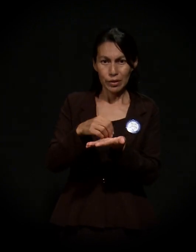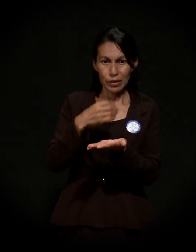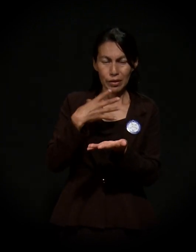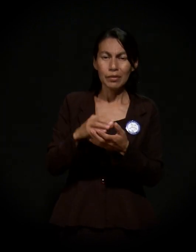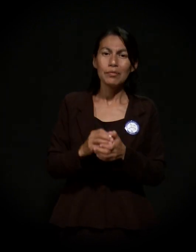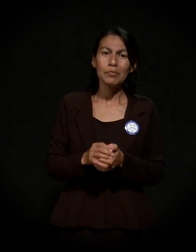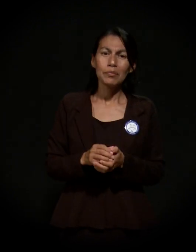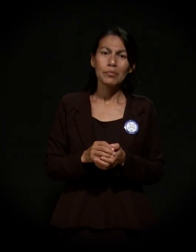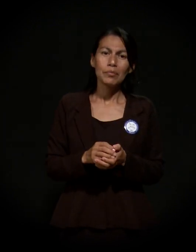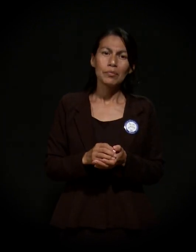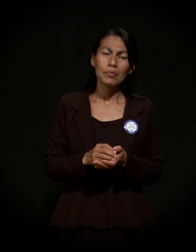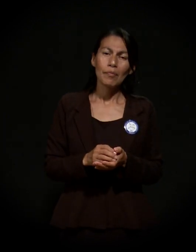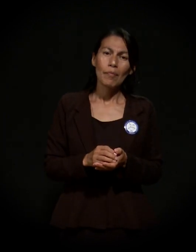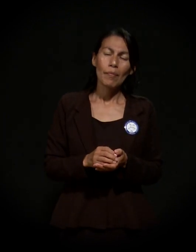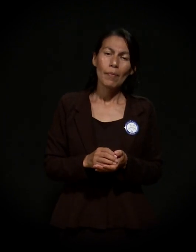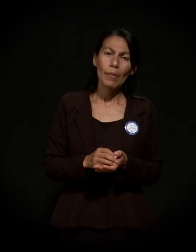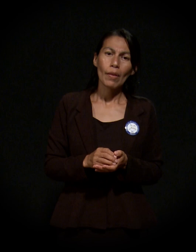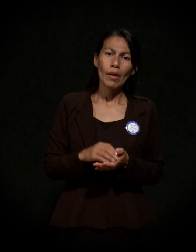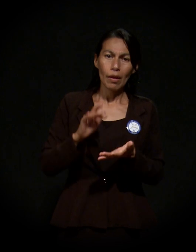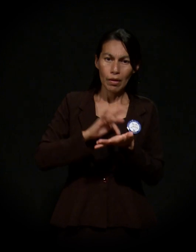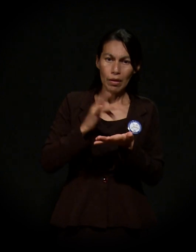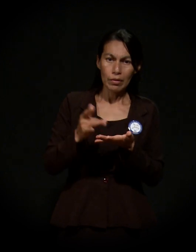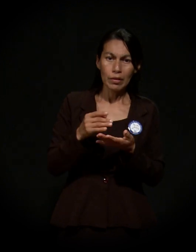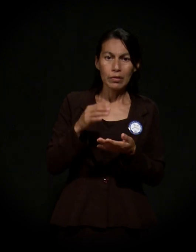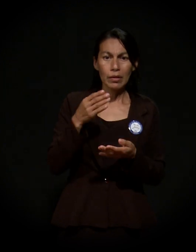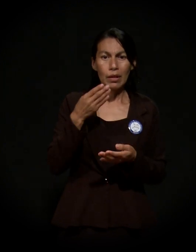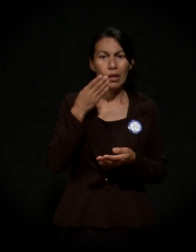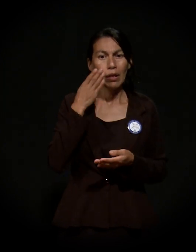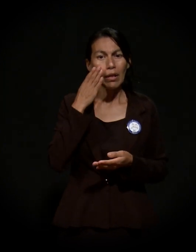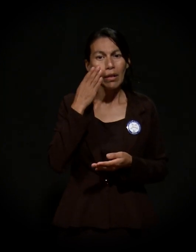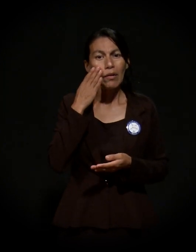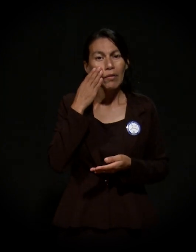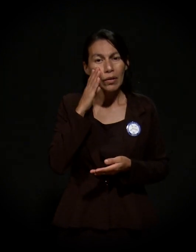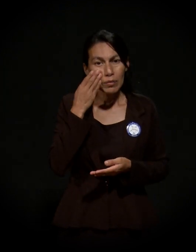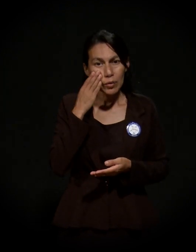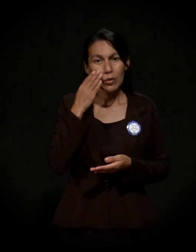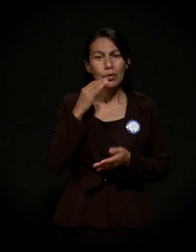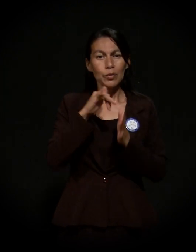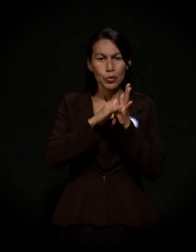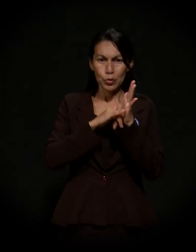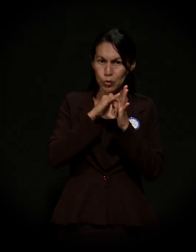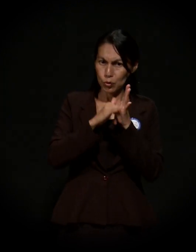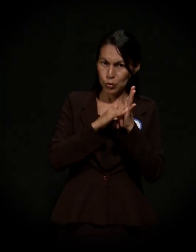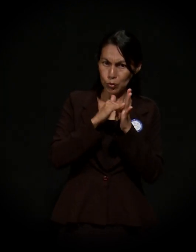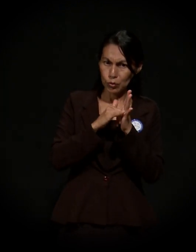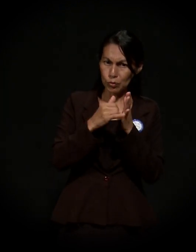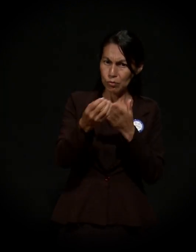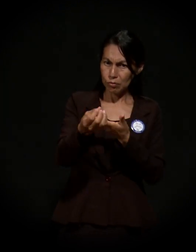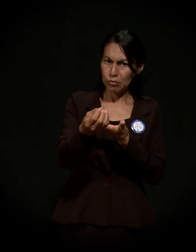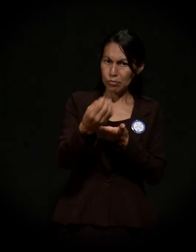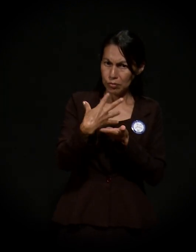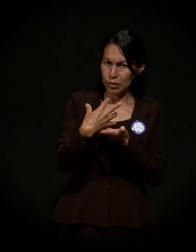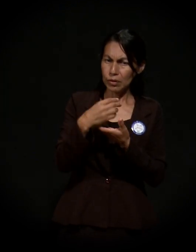están pasando en pantalla para que nosotros oremos por tu familia, por tus